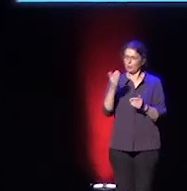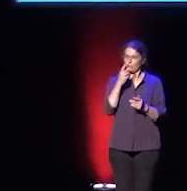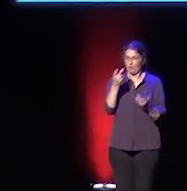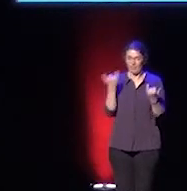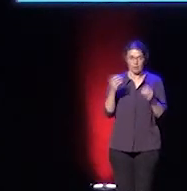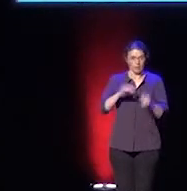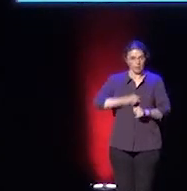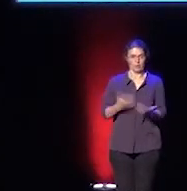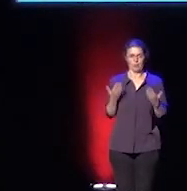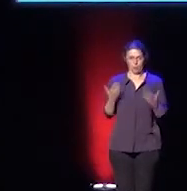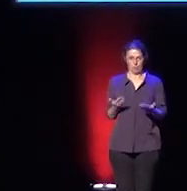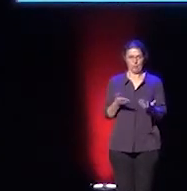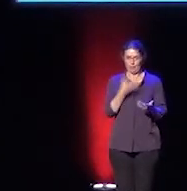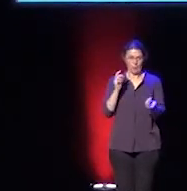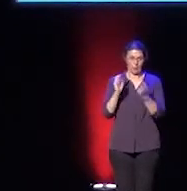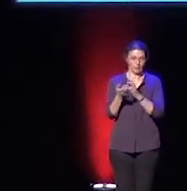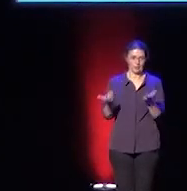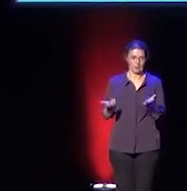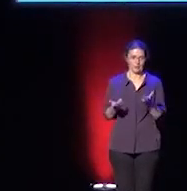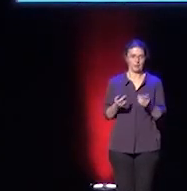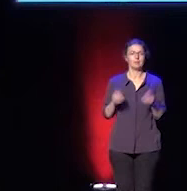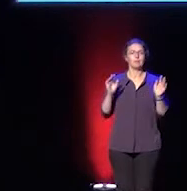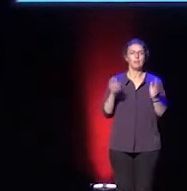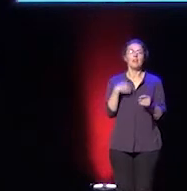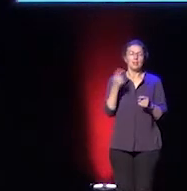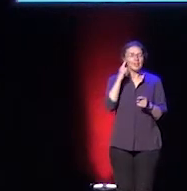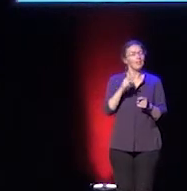damit fertig werden. Wir halten Inklusion für notwendig.